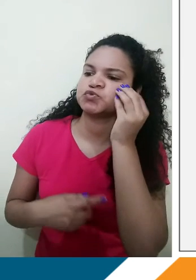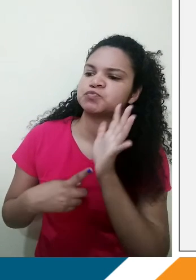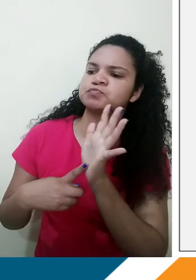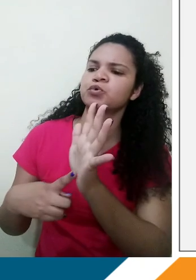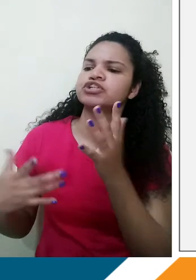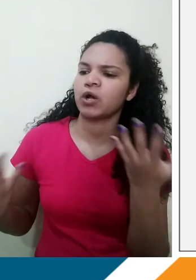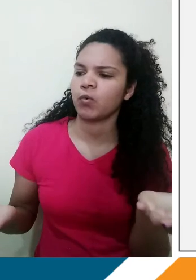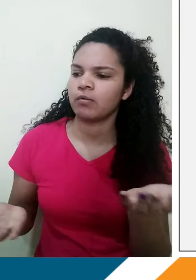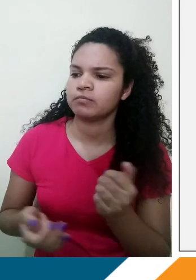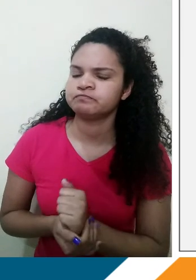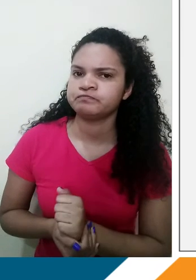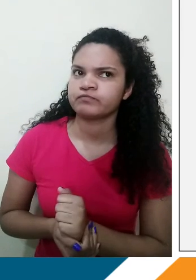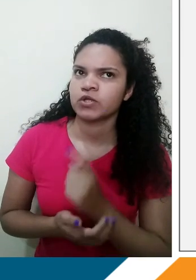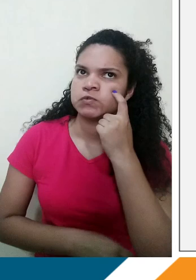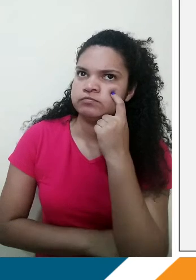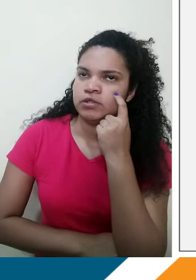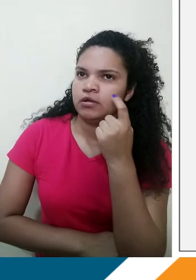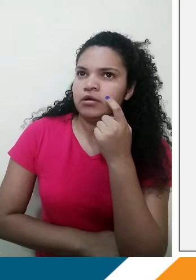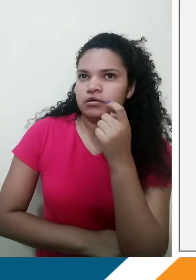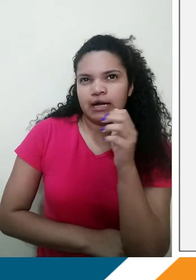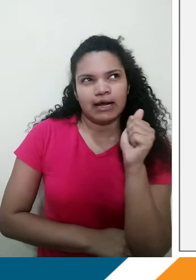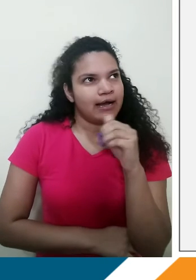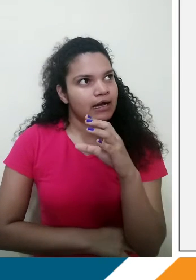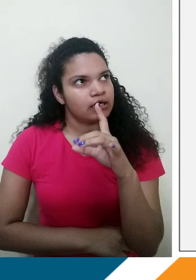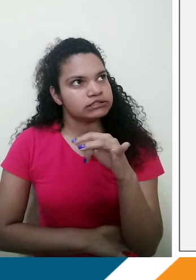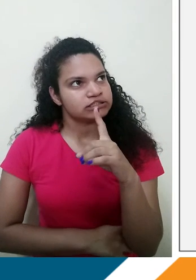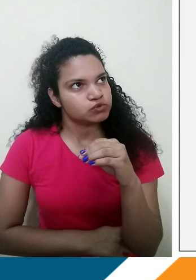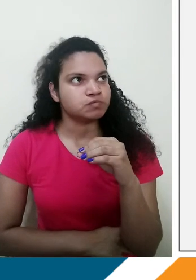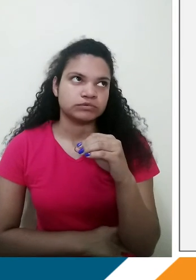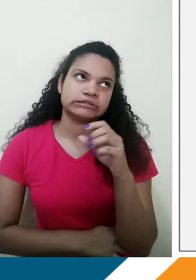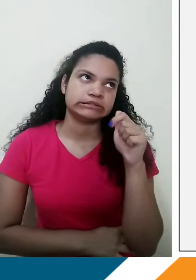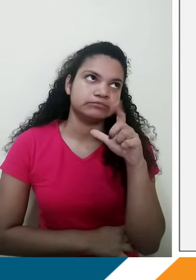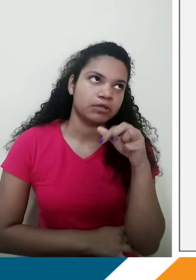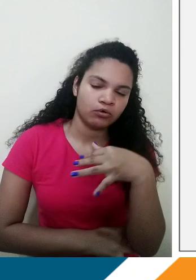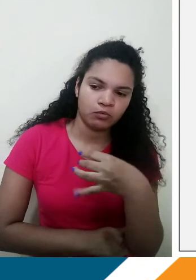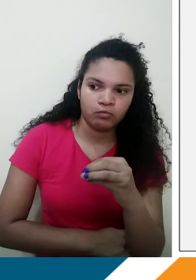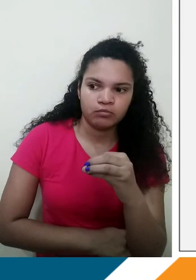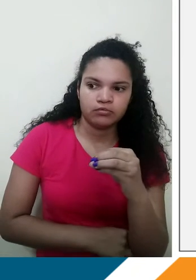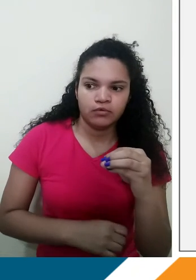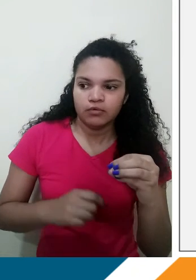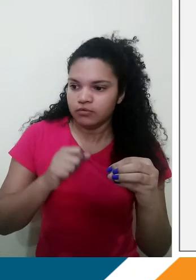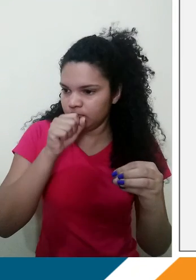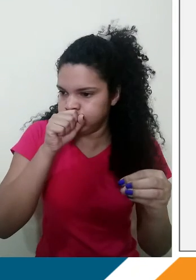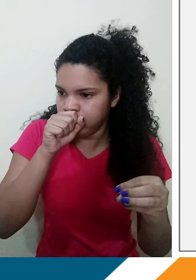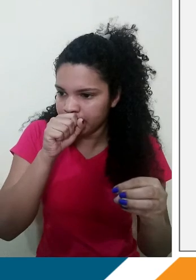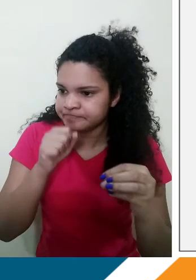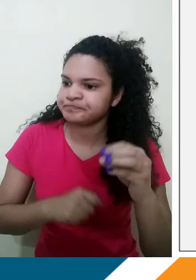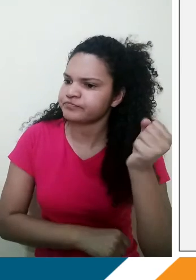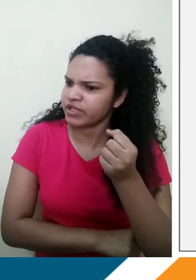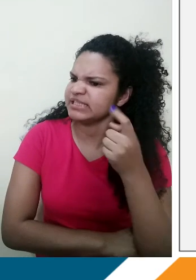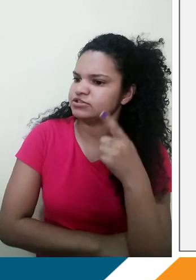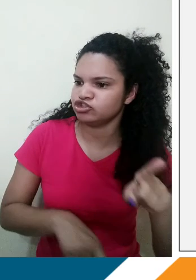limão. E nós sabemos também que a região ácida do tubo digestório é o estômago. Como um dos